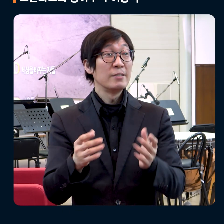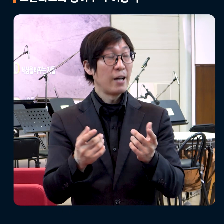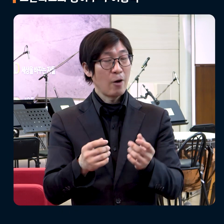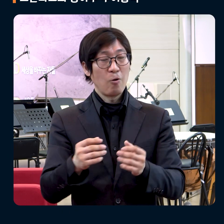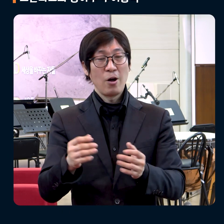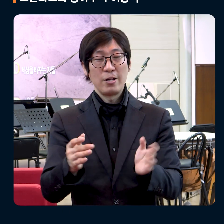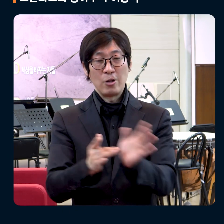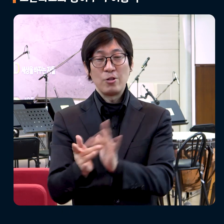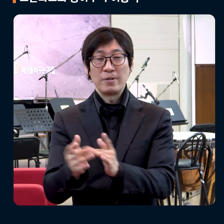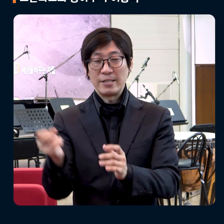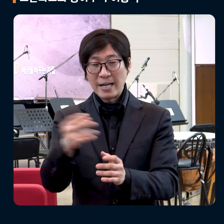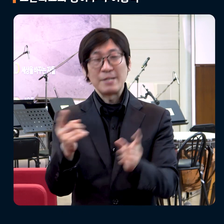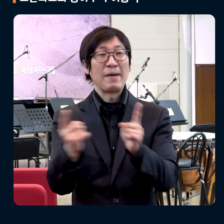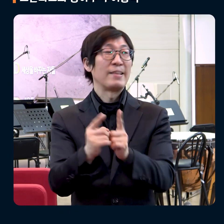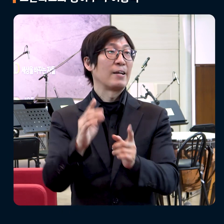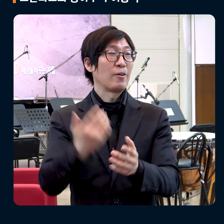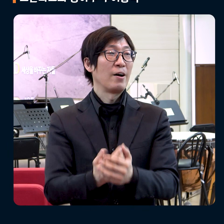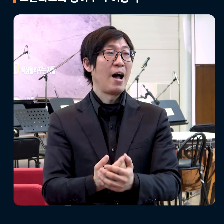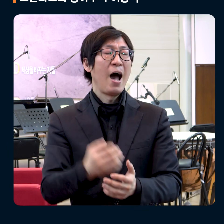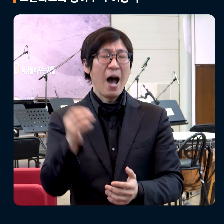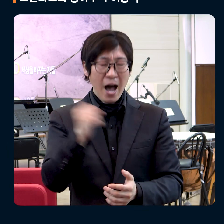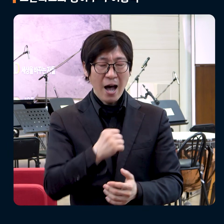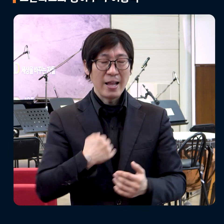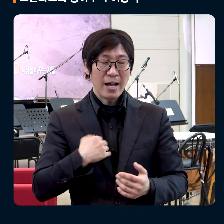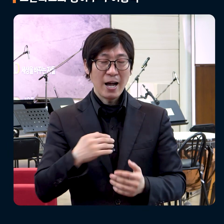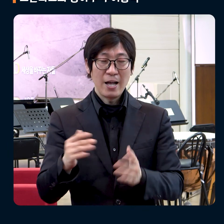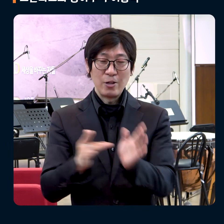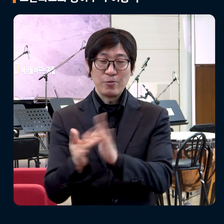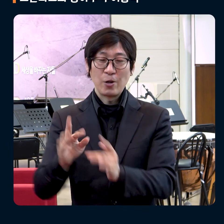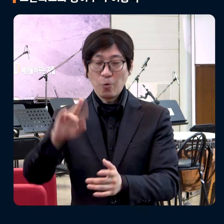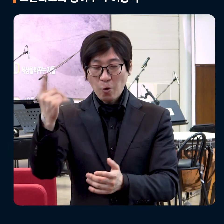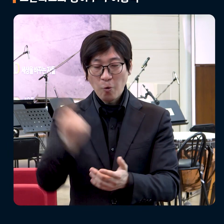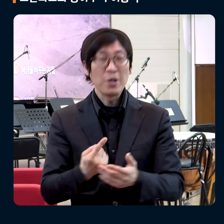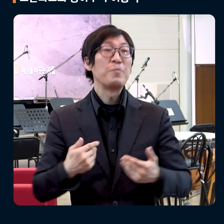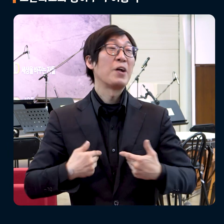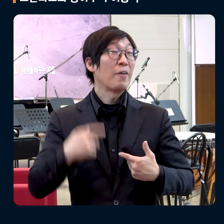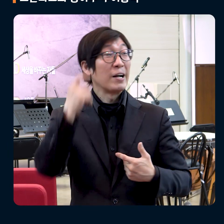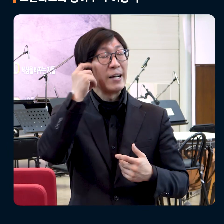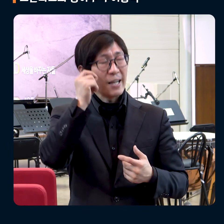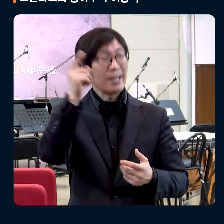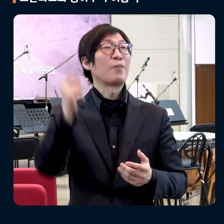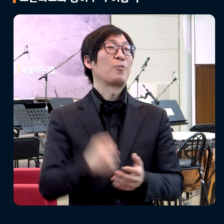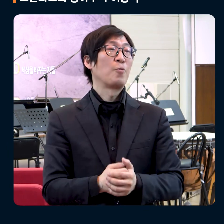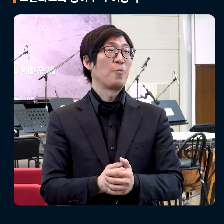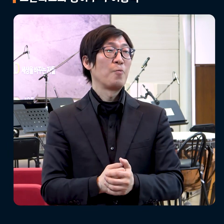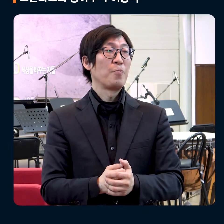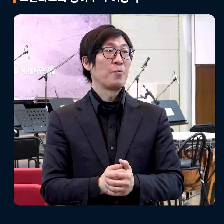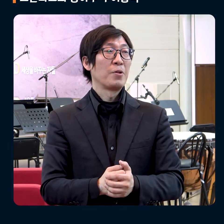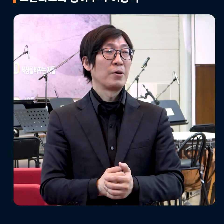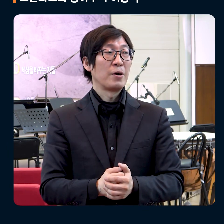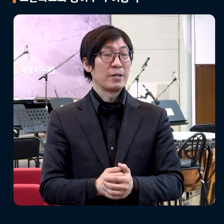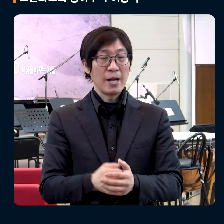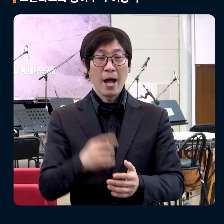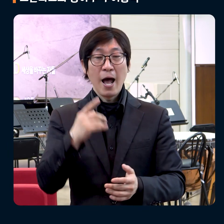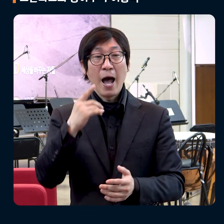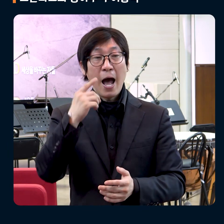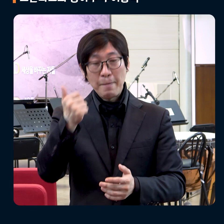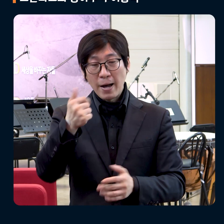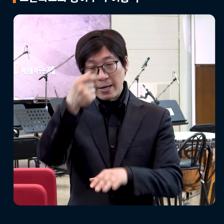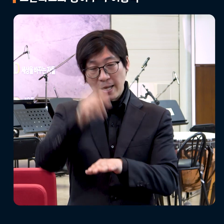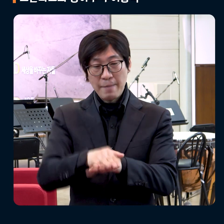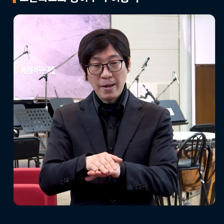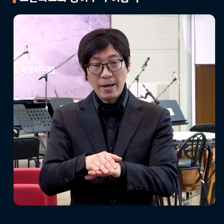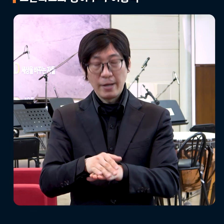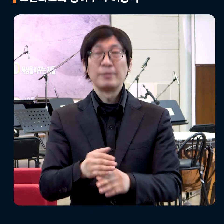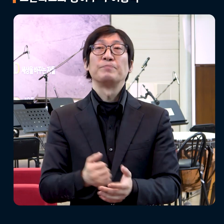주님을 다시 만나서 내가 다시 돌아가야 되겠구나 하고 다시 주님께 돌아왔습니다. 그리고 아빠 추도